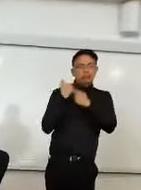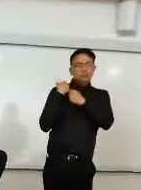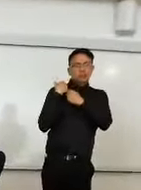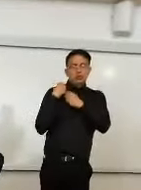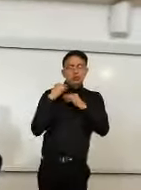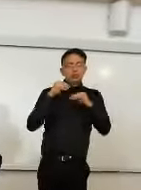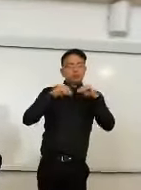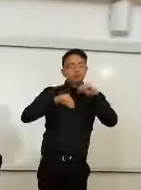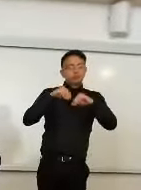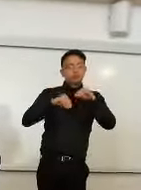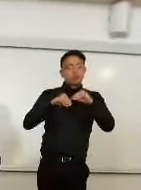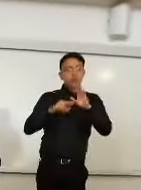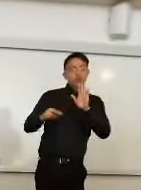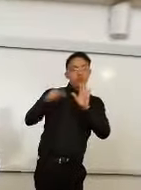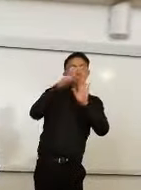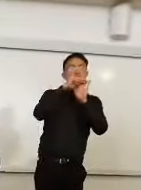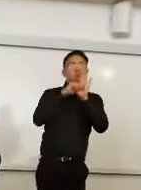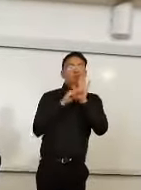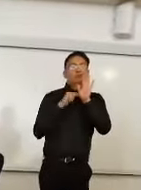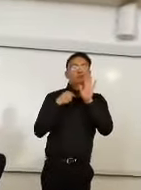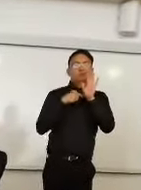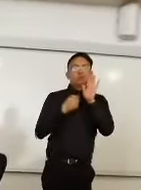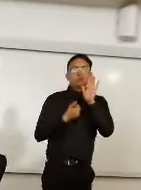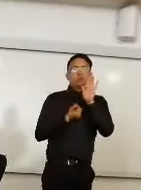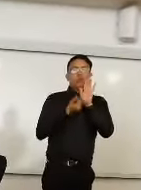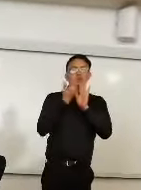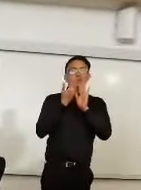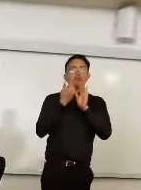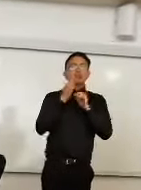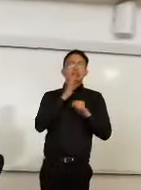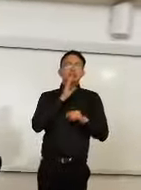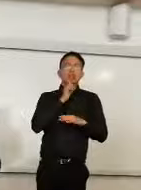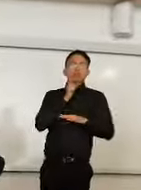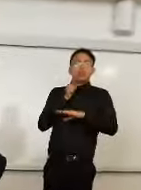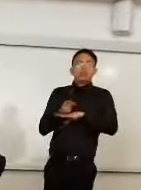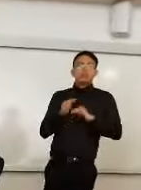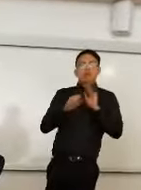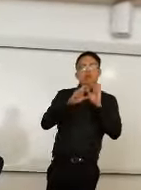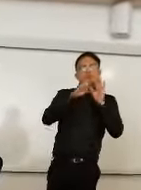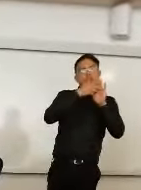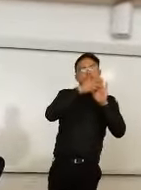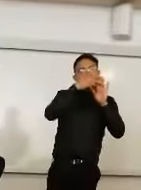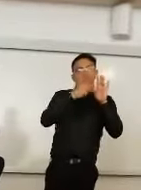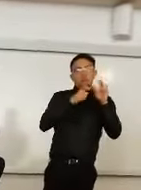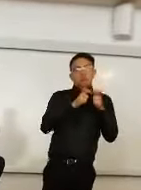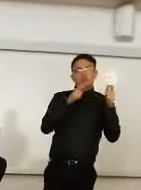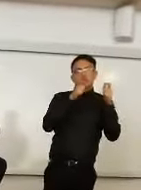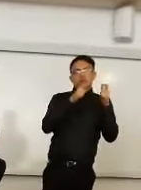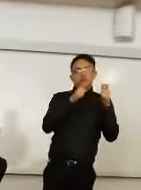elaborar el reglamento que fue ordenado por la Corte a través de la sentencia.